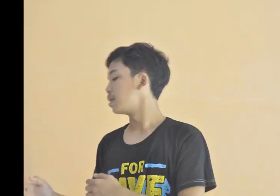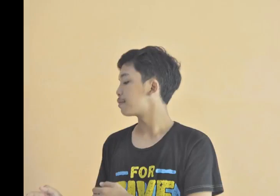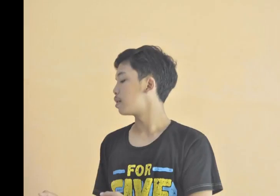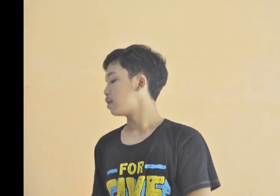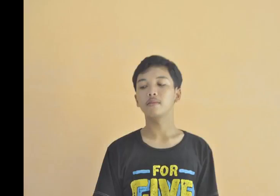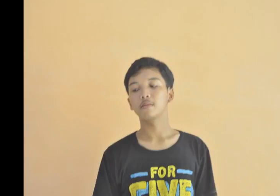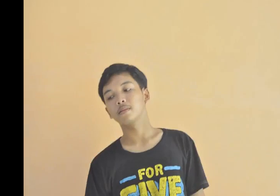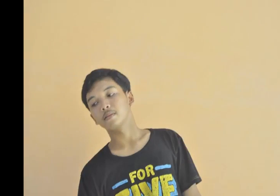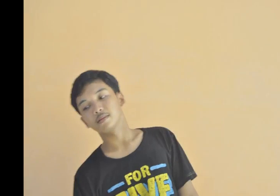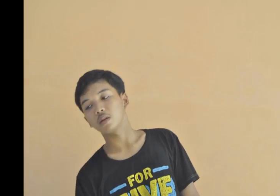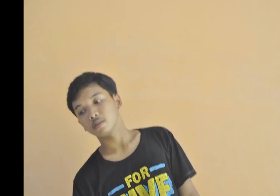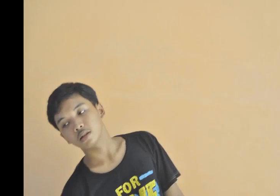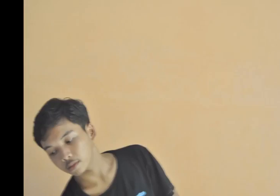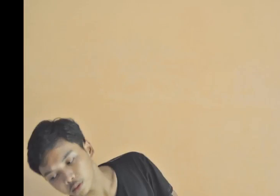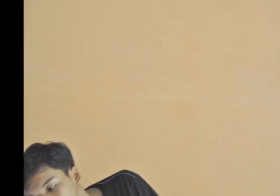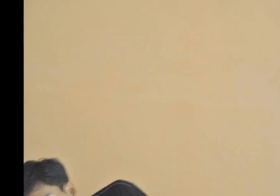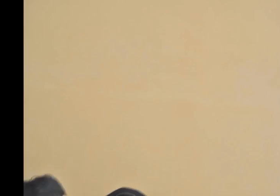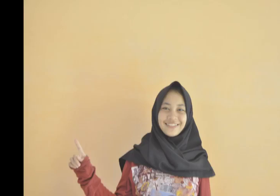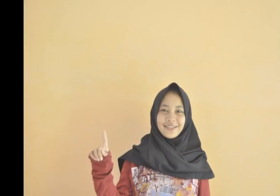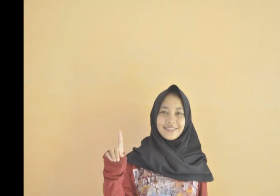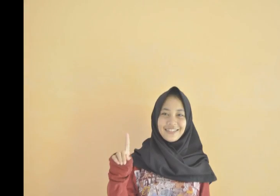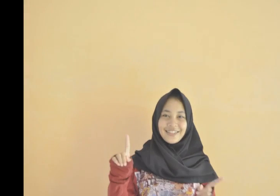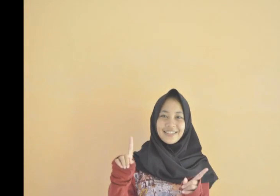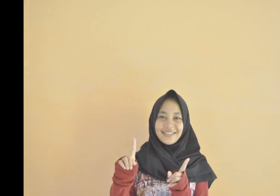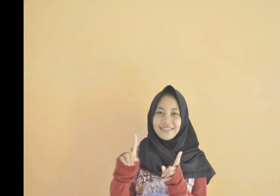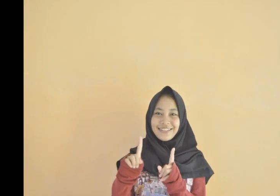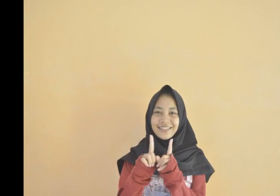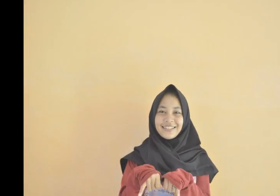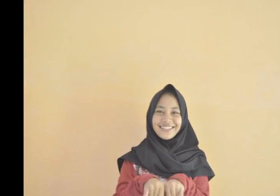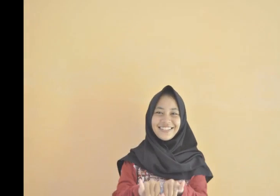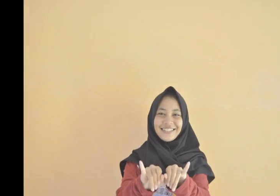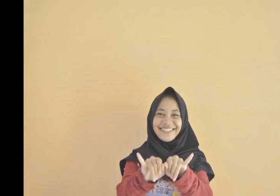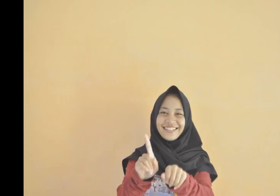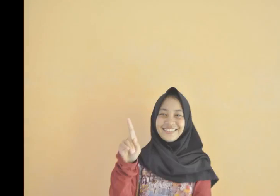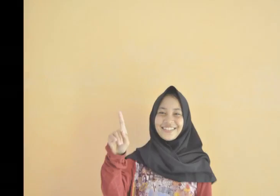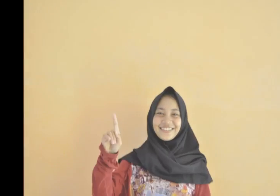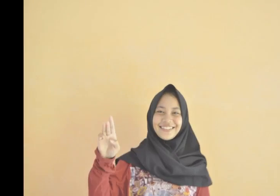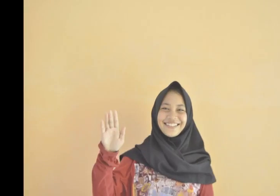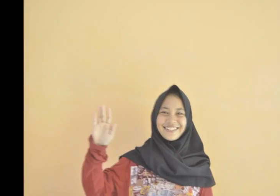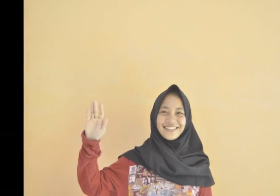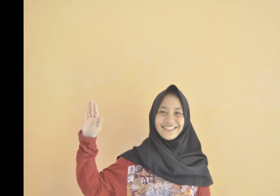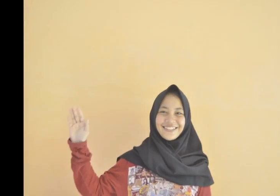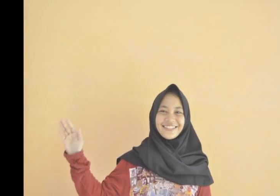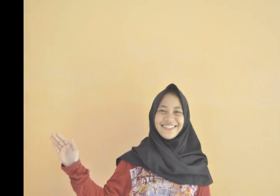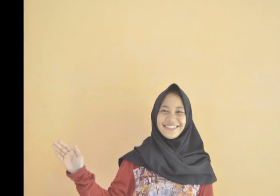akan berpisah. Hey, sampai jumpa di lain.